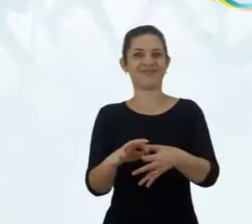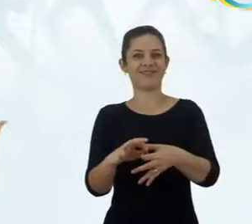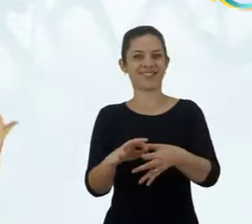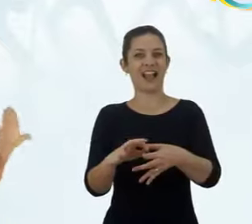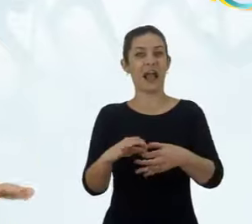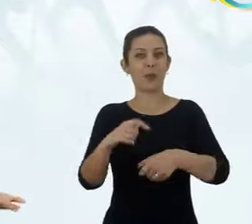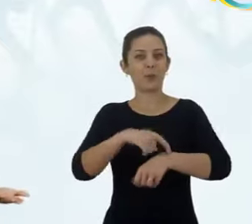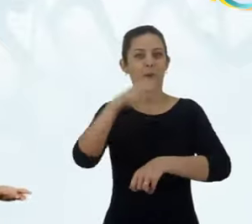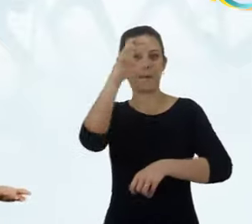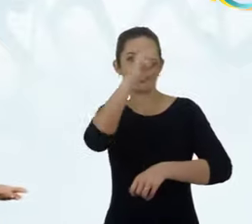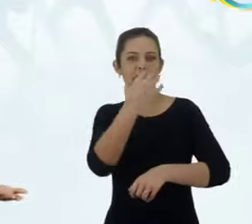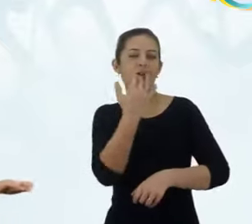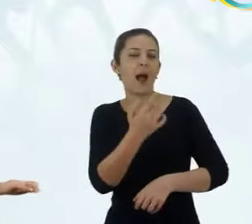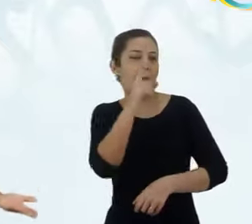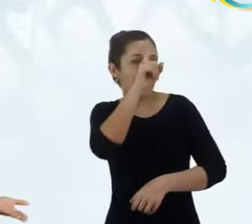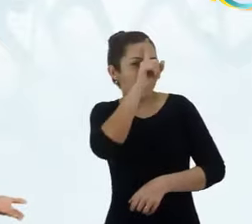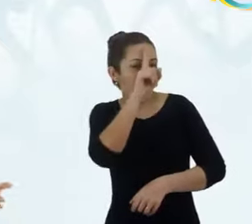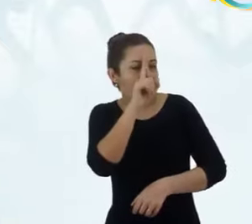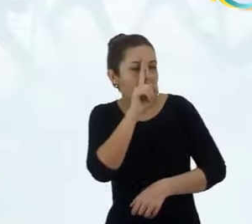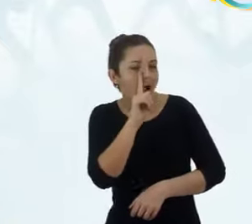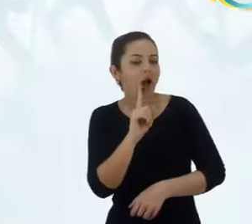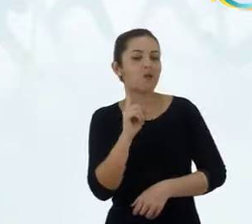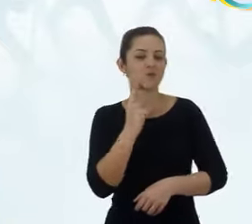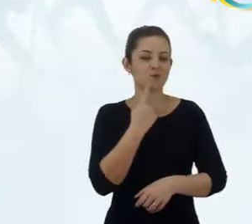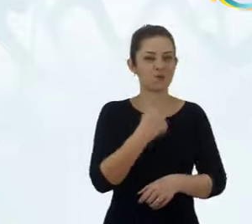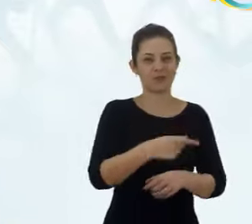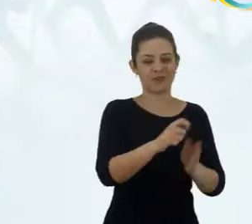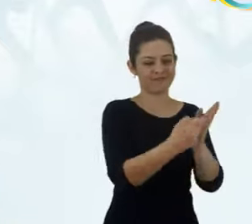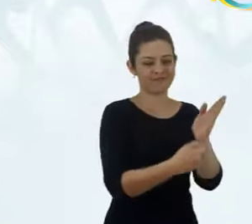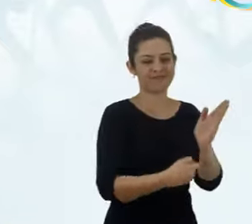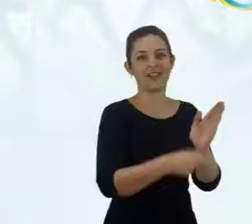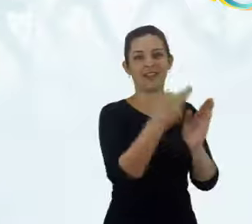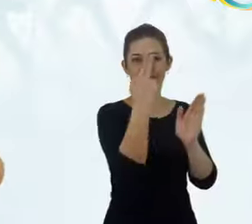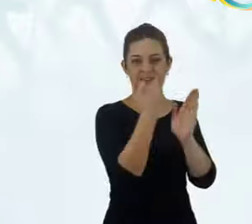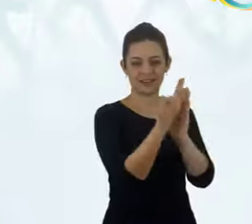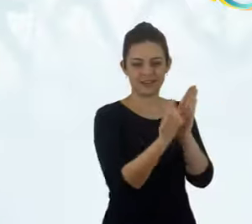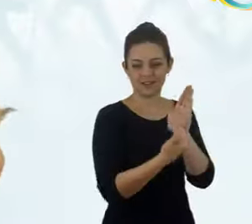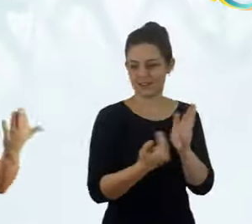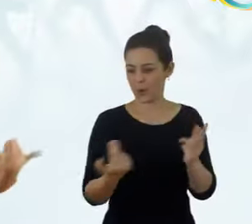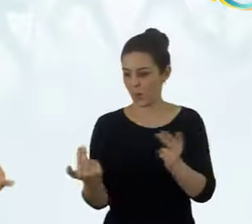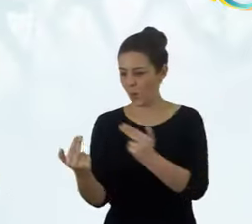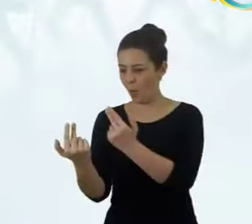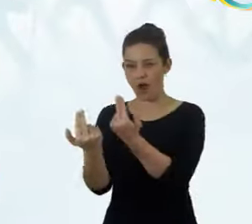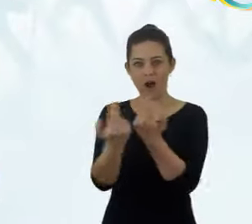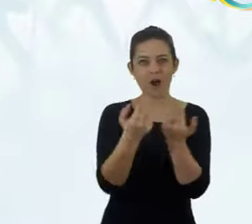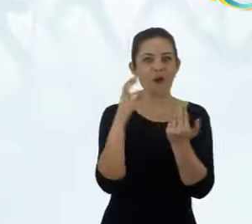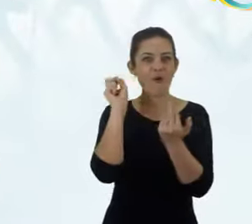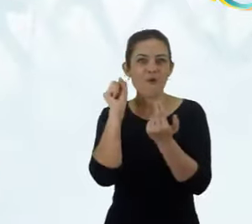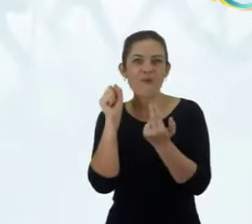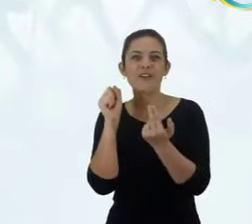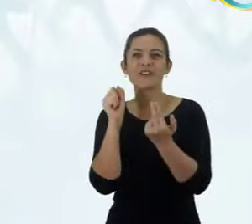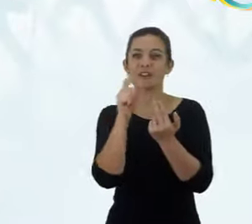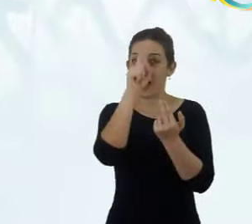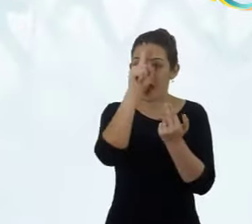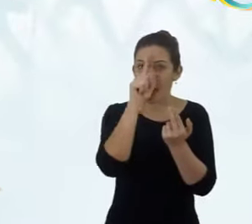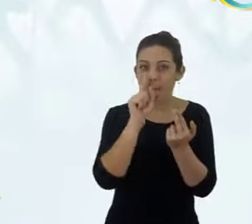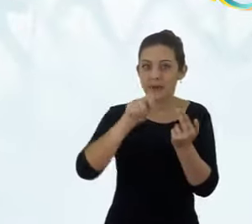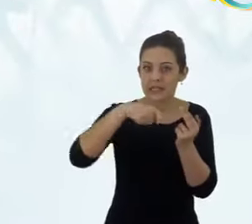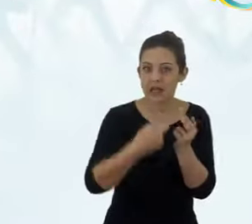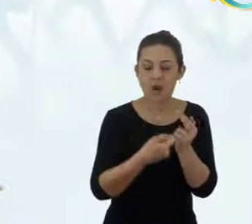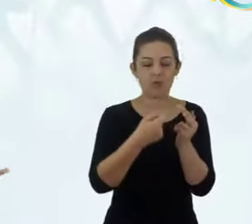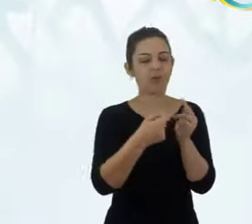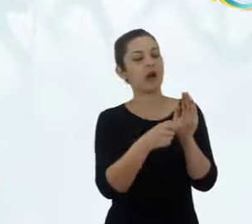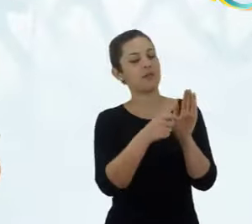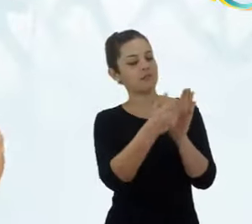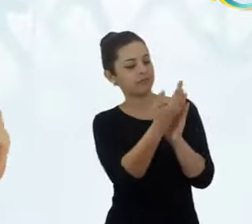Então, quando eu aprendi a cor amarela, o surdo tinha na apostila dele, como os outros também tinham na apostila dele, o sinal de